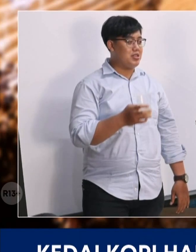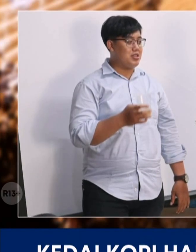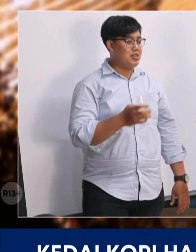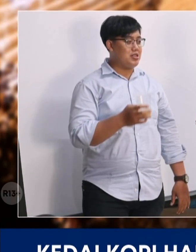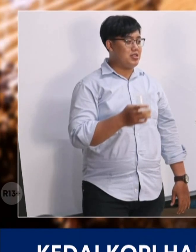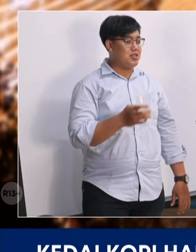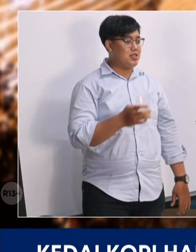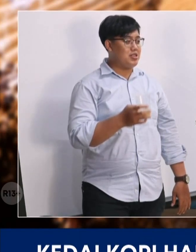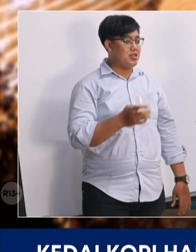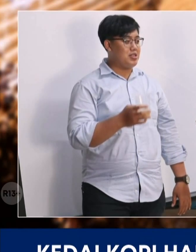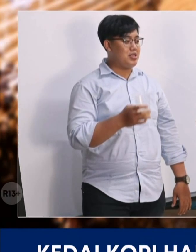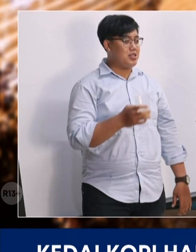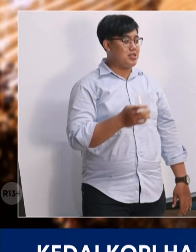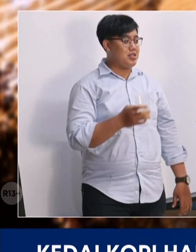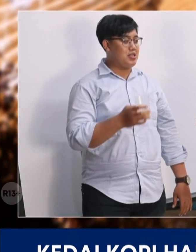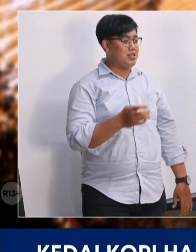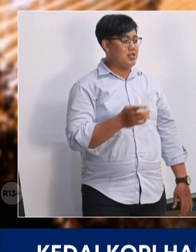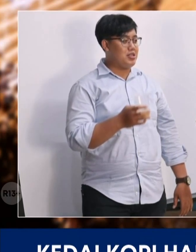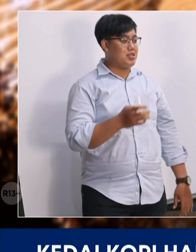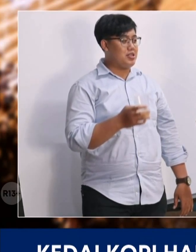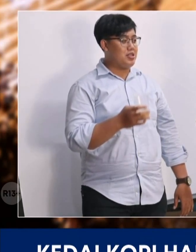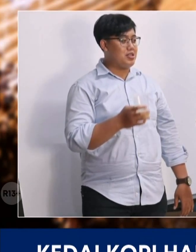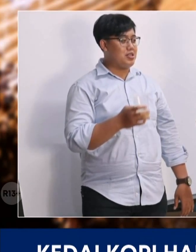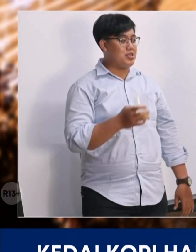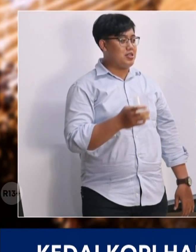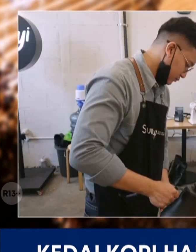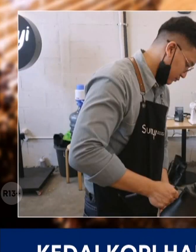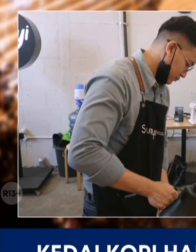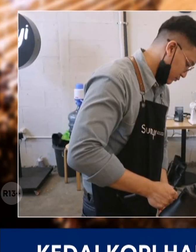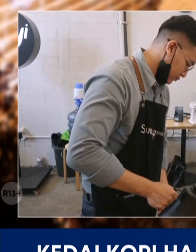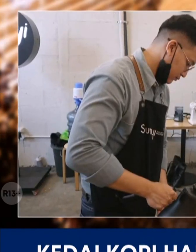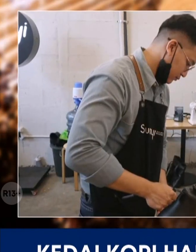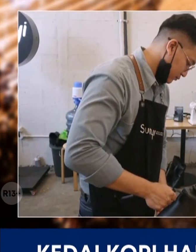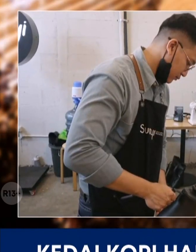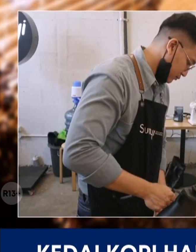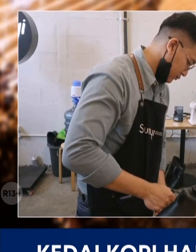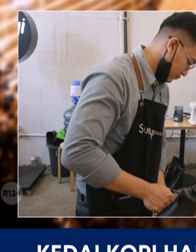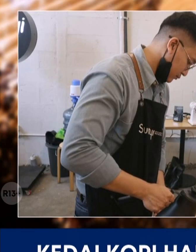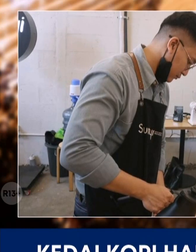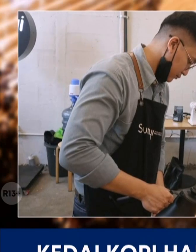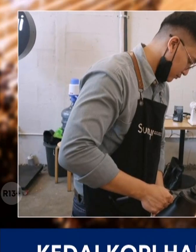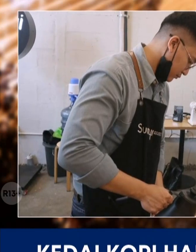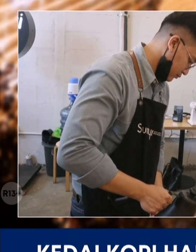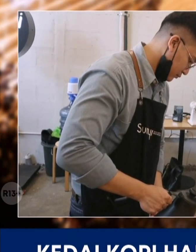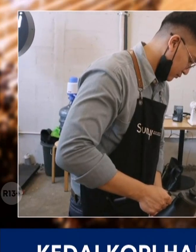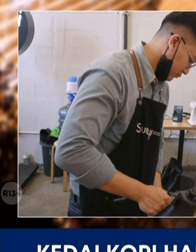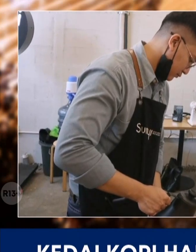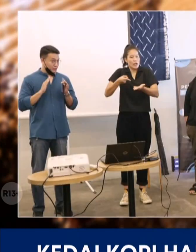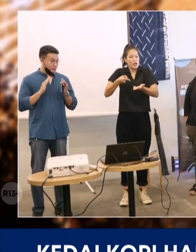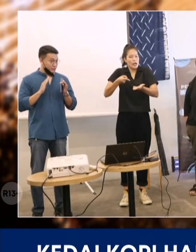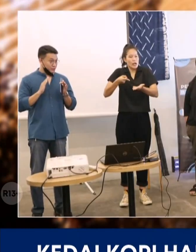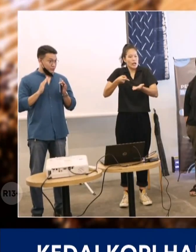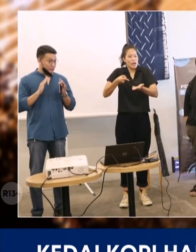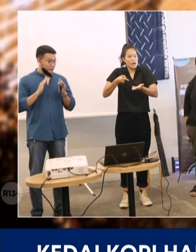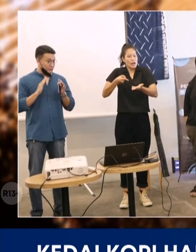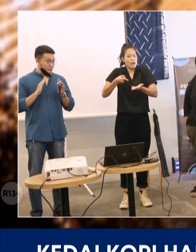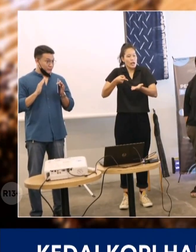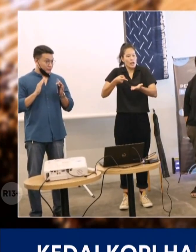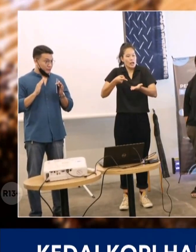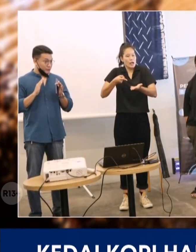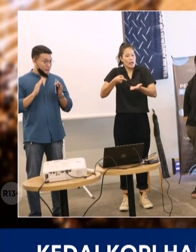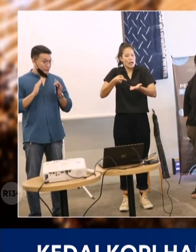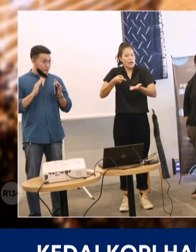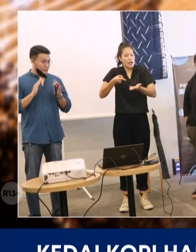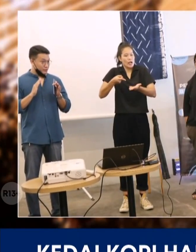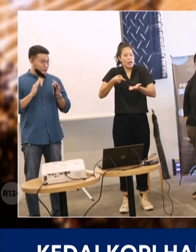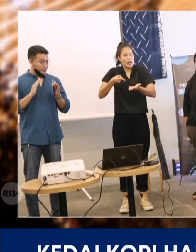sekali. Tidak pernah ada diskriminasi sekalipun, dan saya sangat shock dengan masyarakat kita nih, ternyata kita adalah orang-orang yang sangat